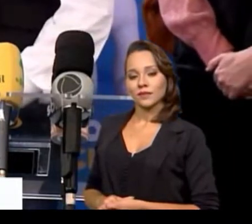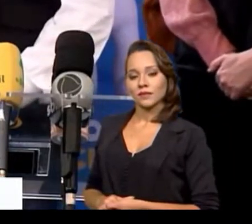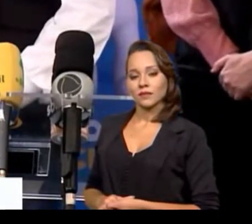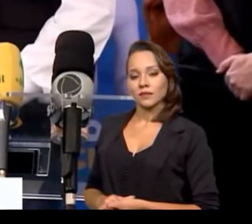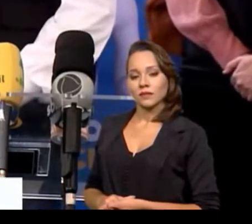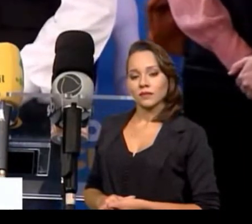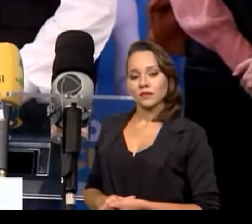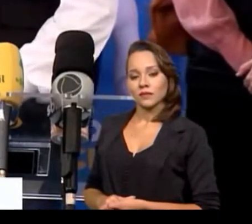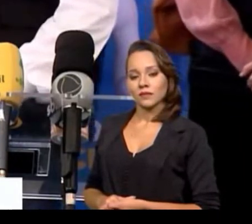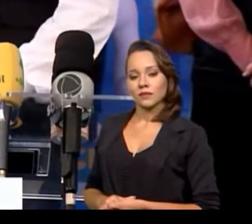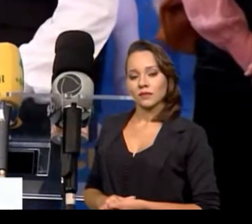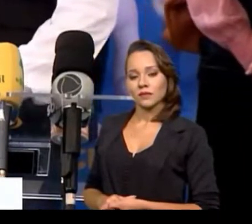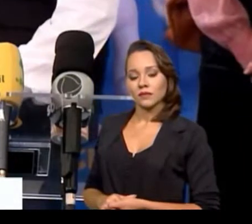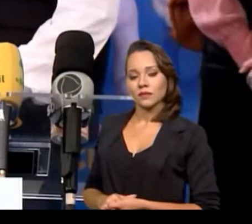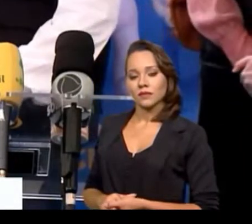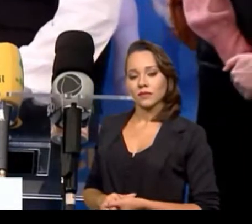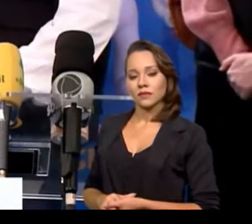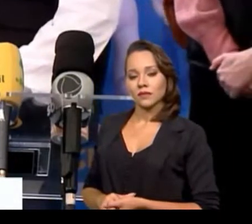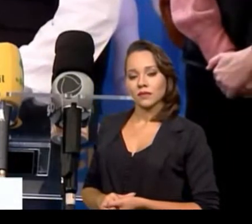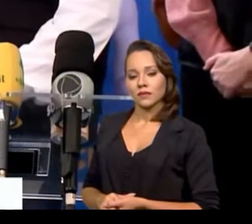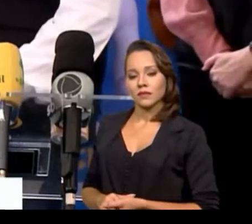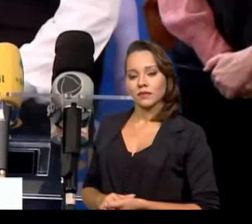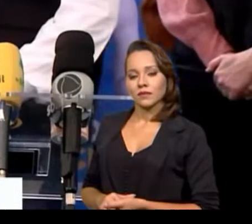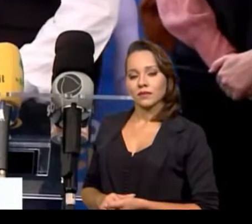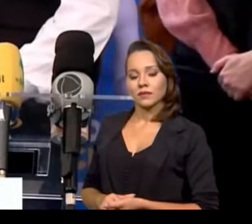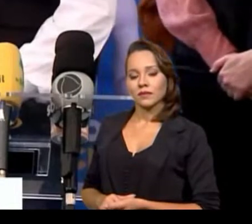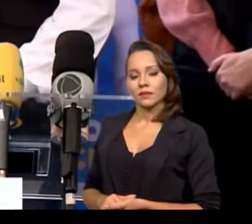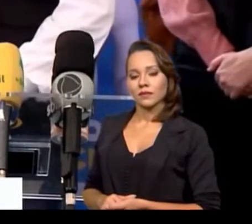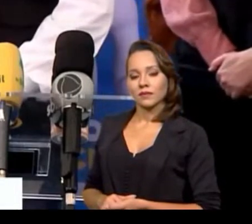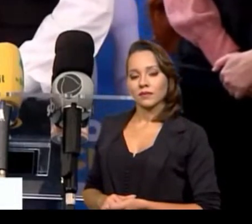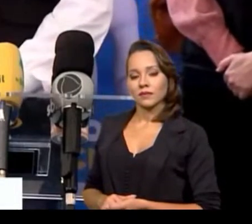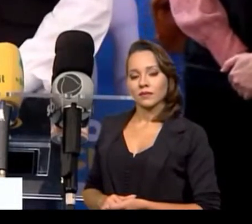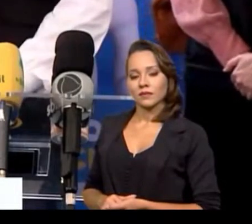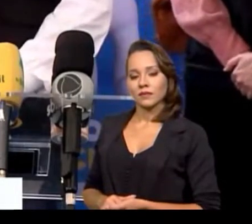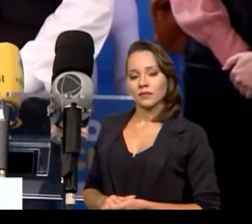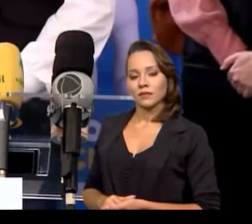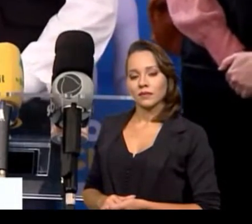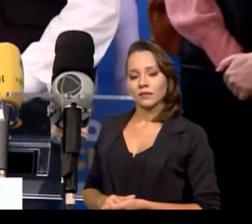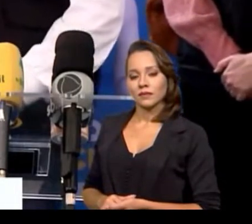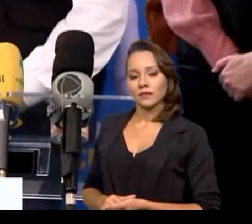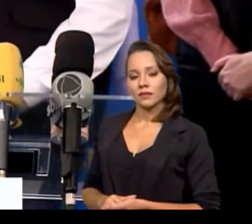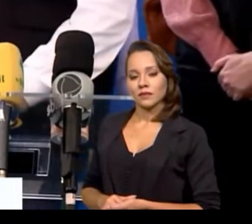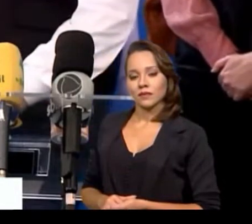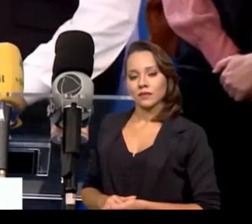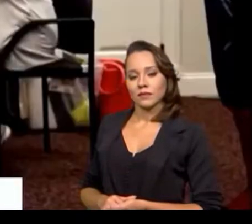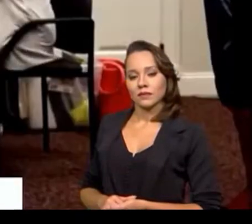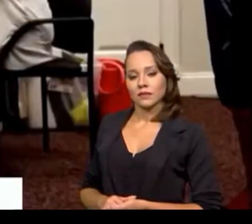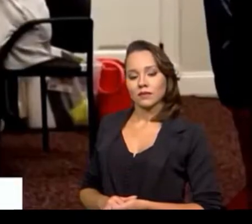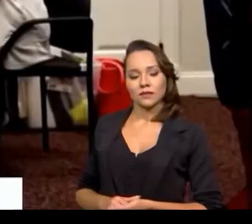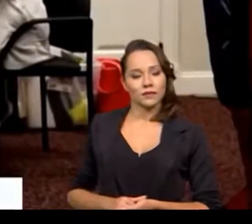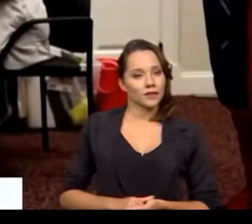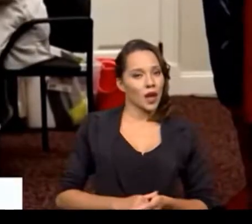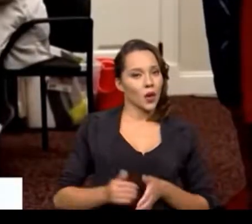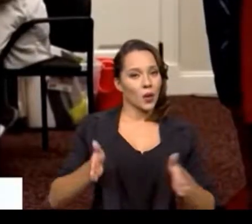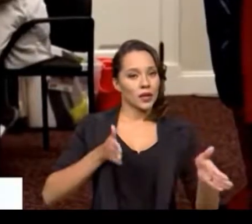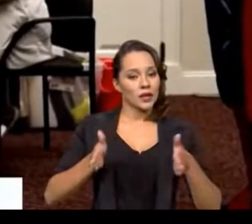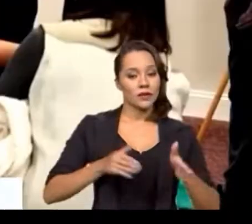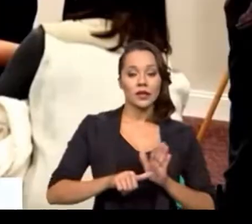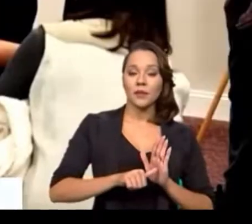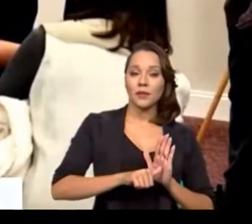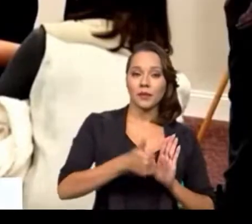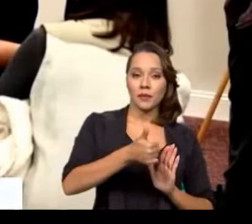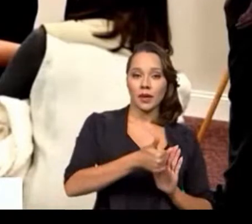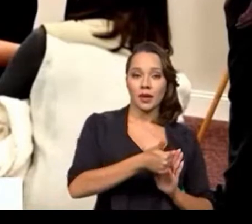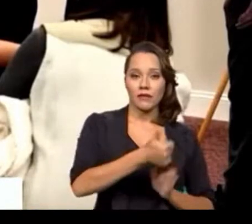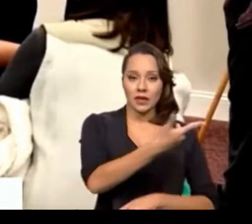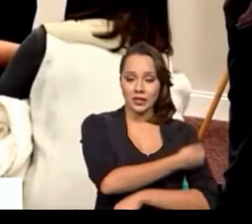para aplicação dessas vacinas e elas estão hoje aqui no Brasil o intervalo entre a primeira